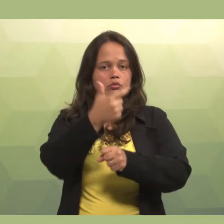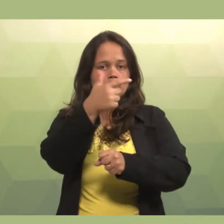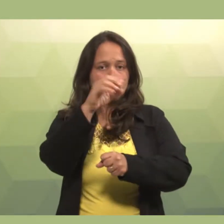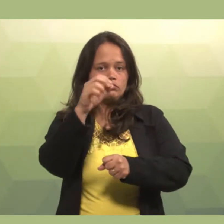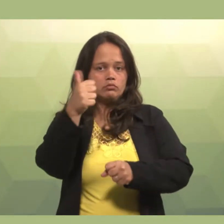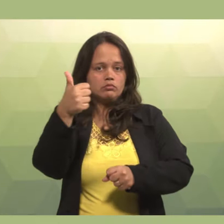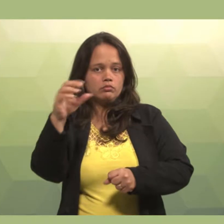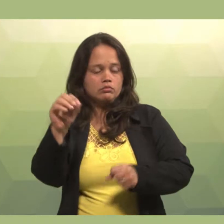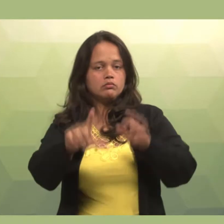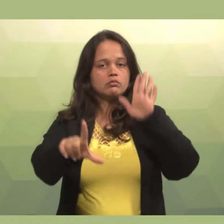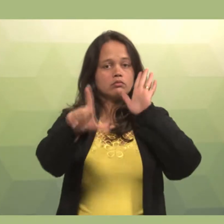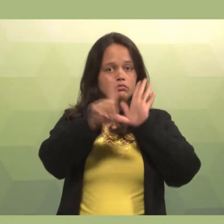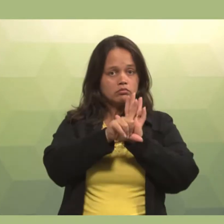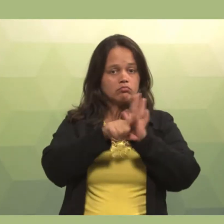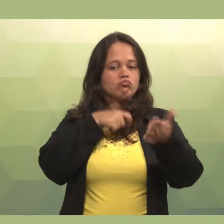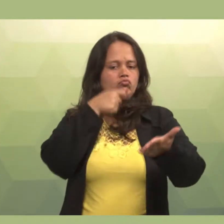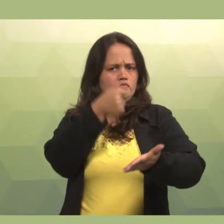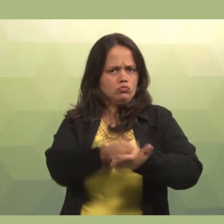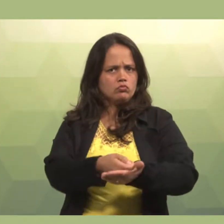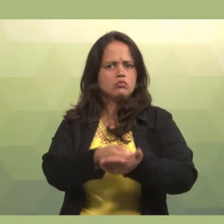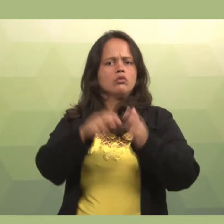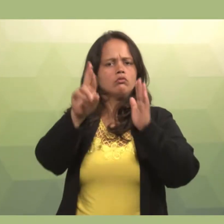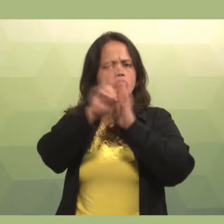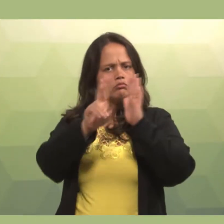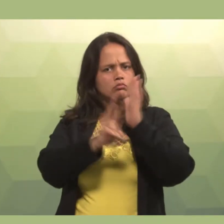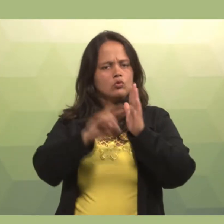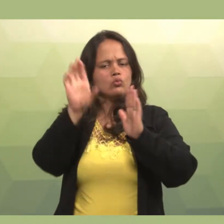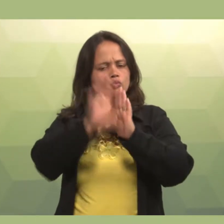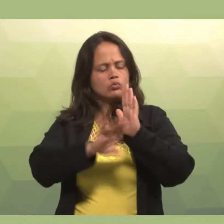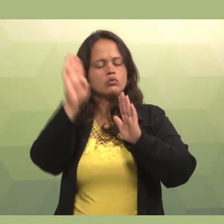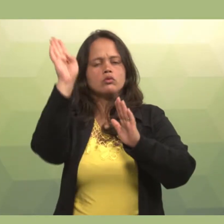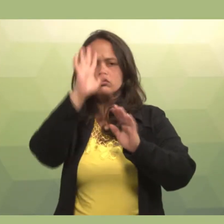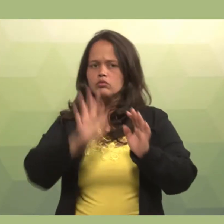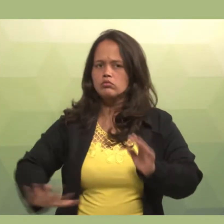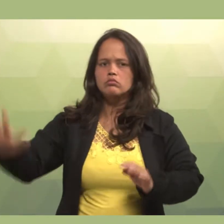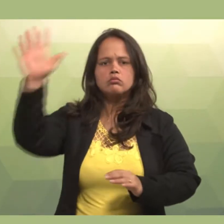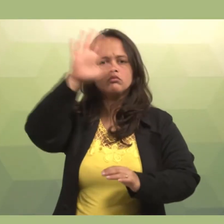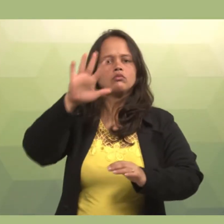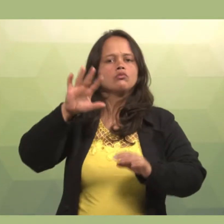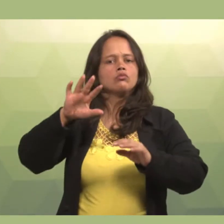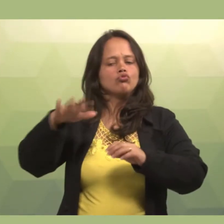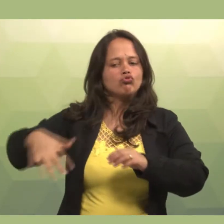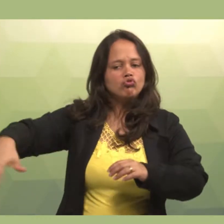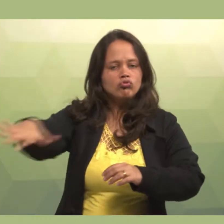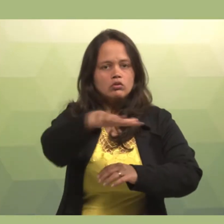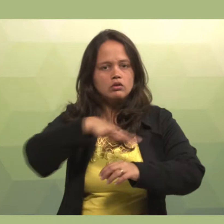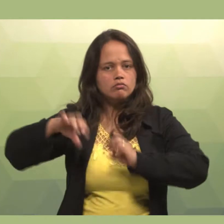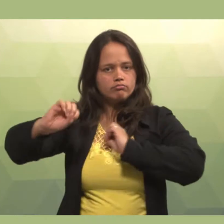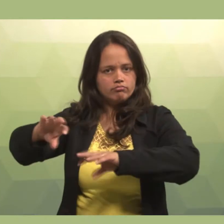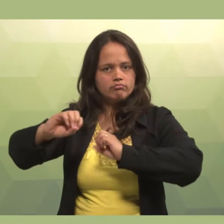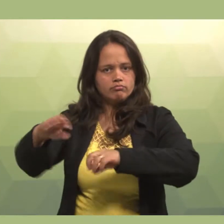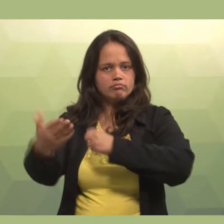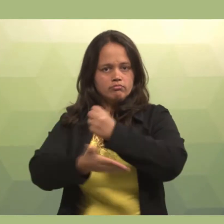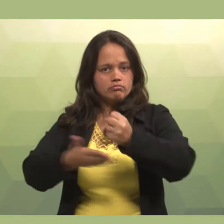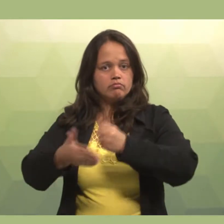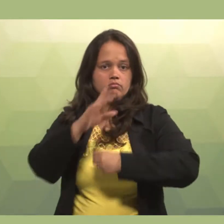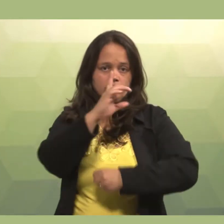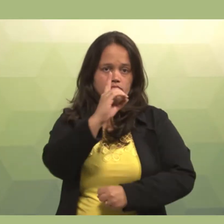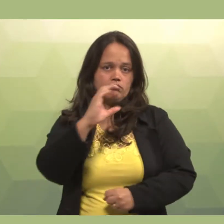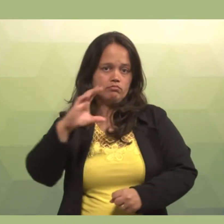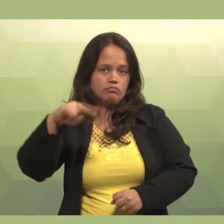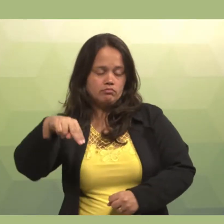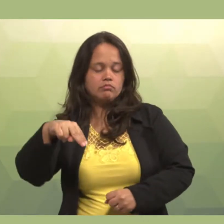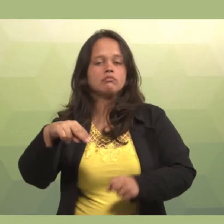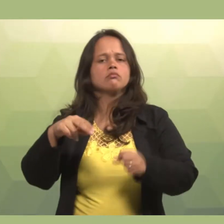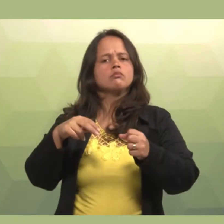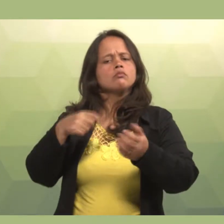básica, ou seja, as DCNs, estabelece as formas para a organização curricular. Além destas, vejam